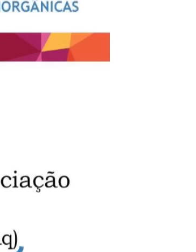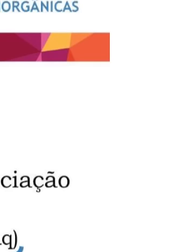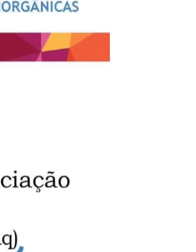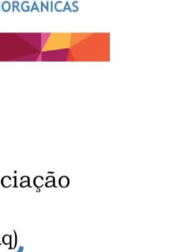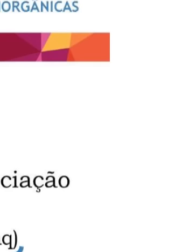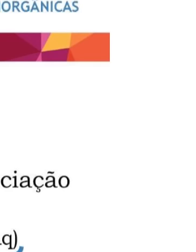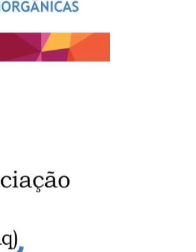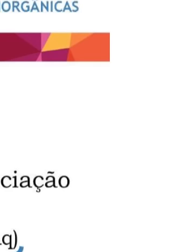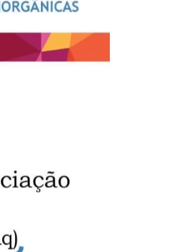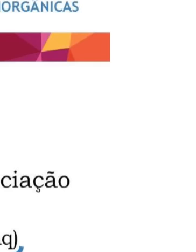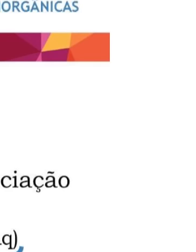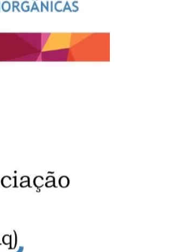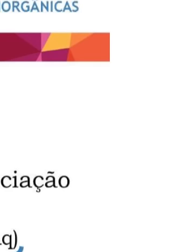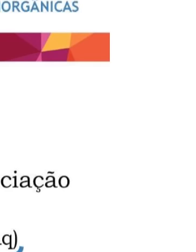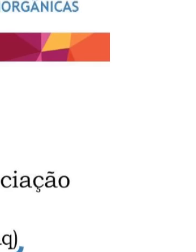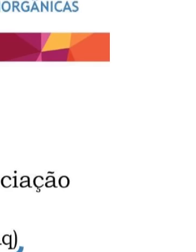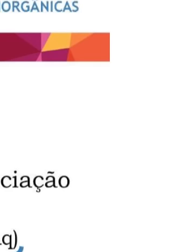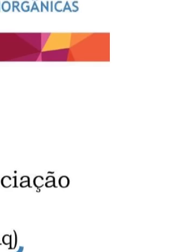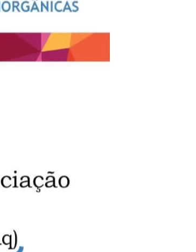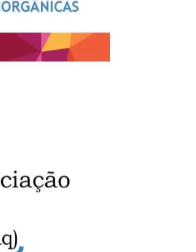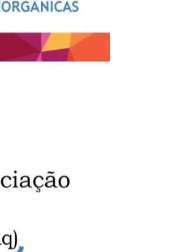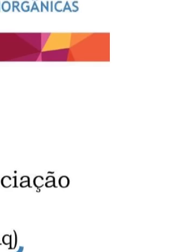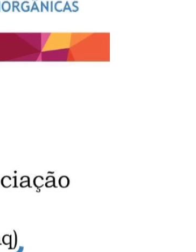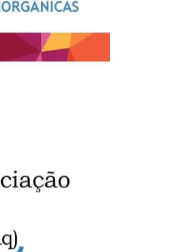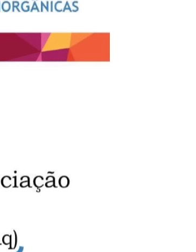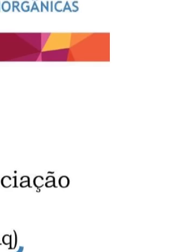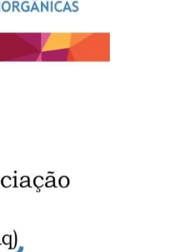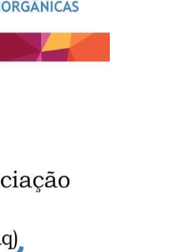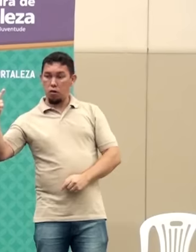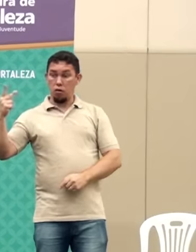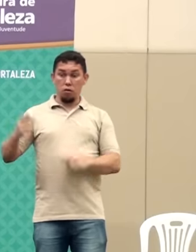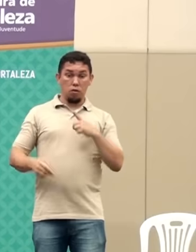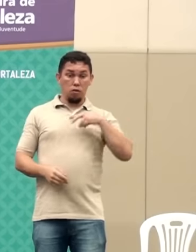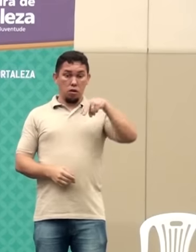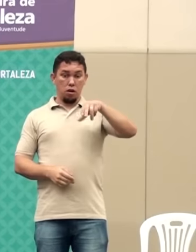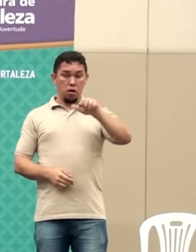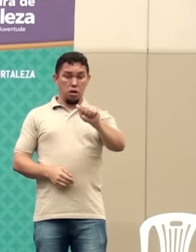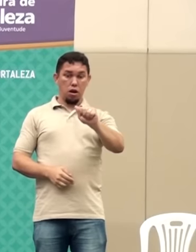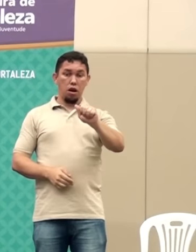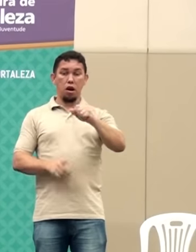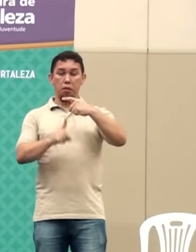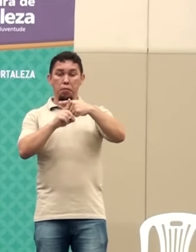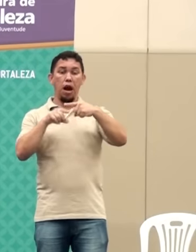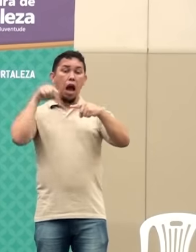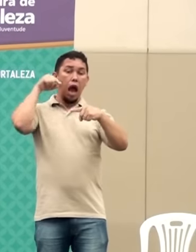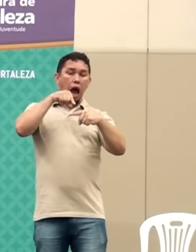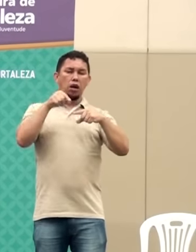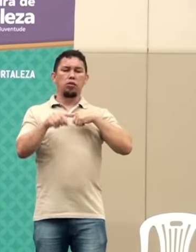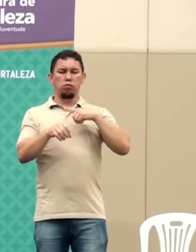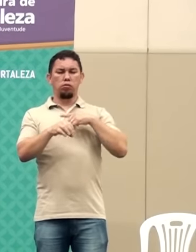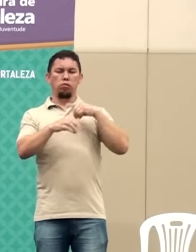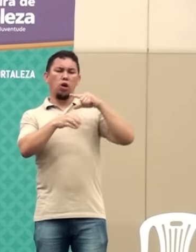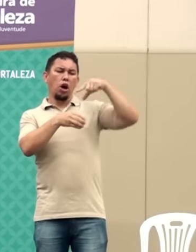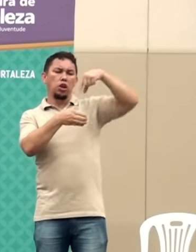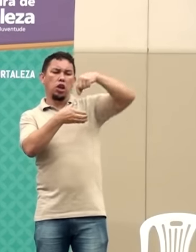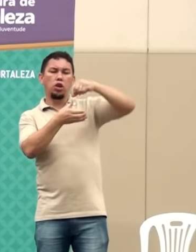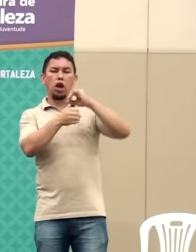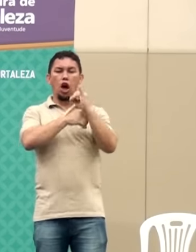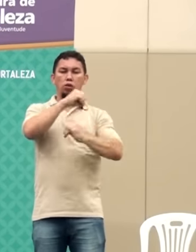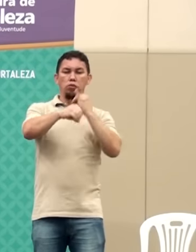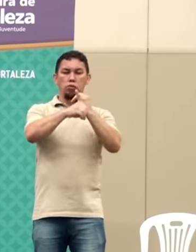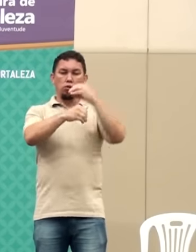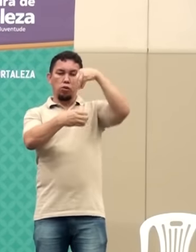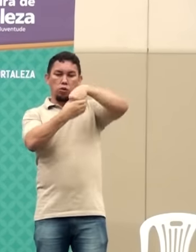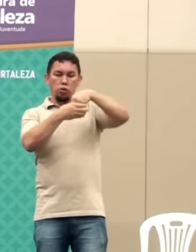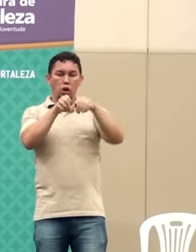Na+, OH-. O NaOH é um composto iônico, então já existem íons na estrutura dele. O